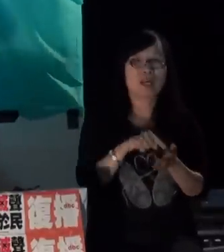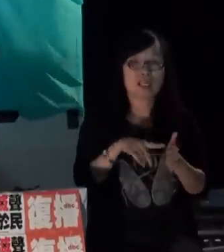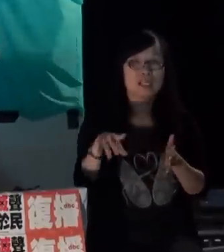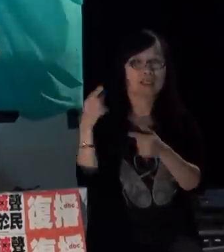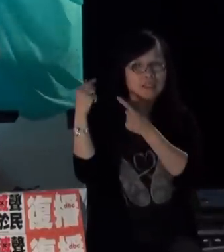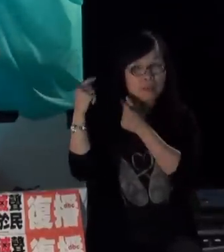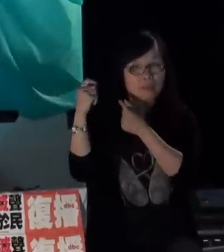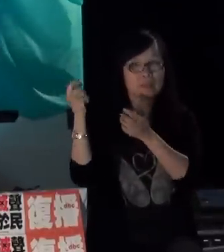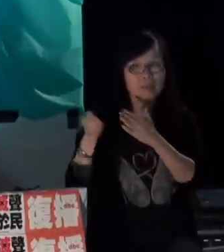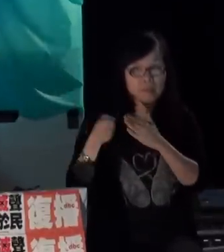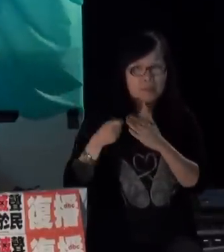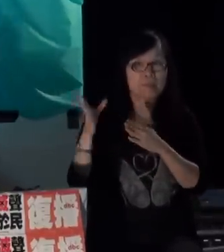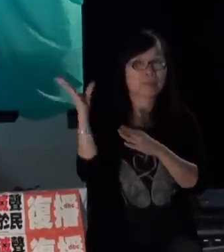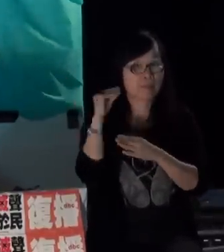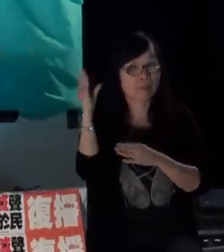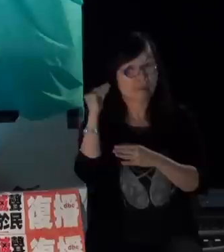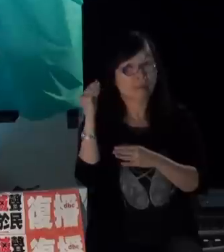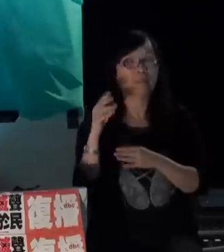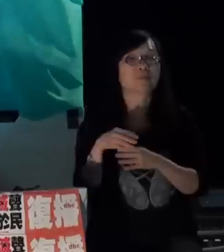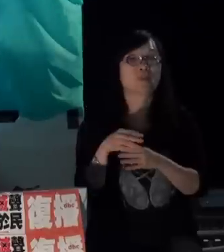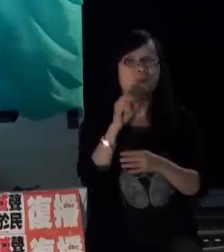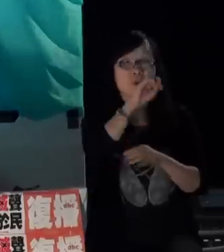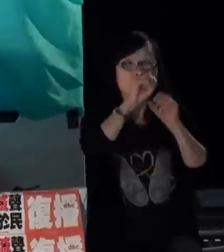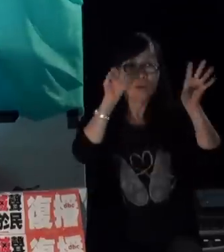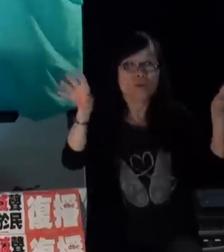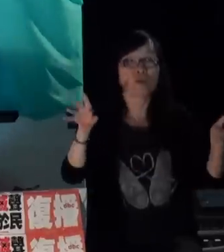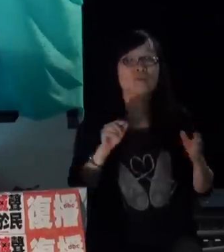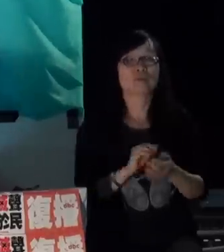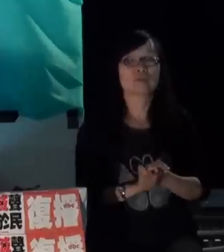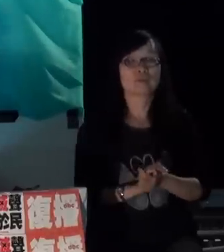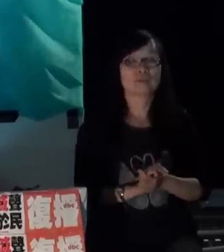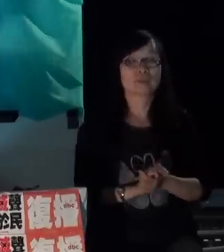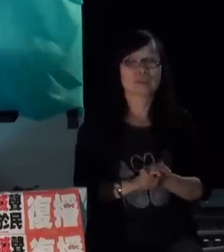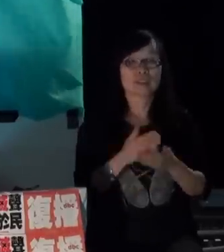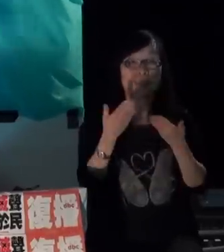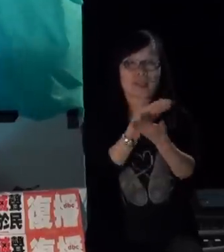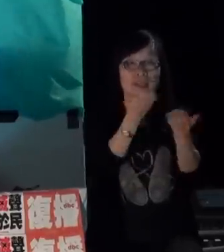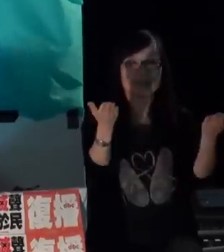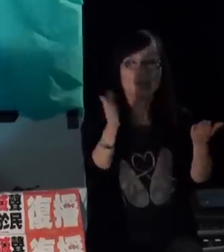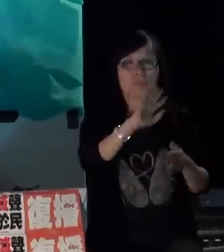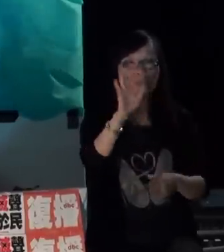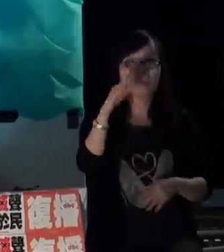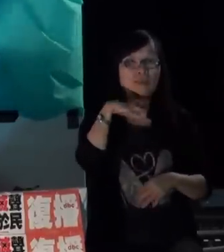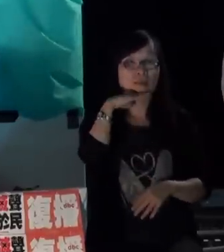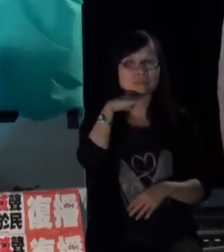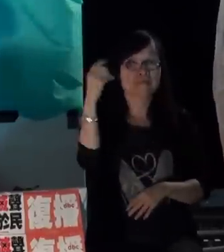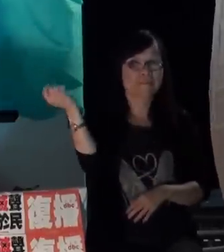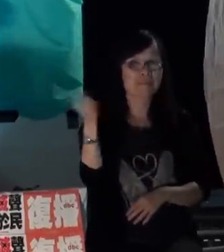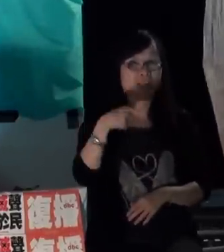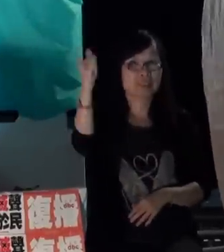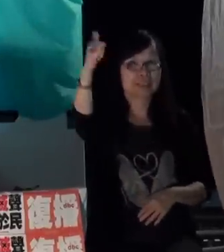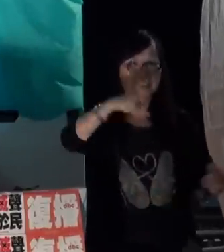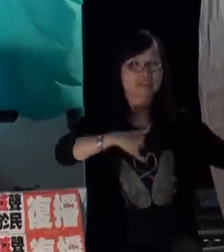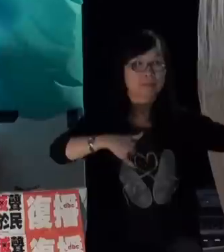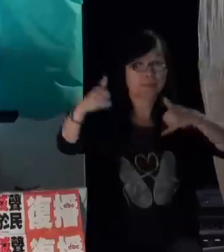音機旁邊咧，去聽緊我哋嘅現場直播或者民間電台嘅聲音轉播嘅話咧，嗱大家唔好等啦，快啲過嚟，